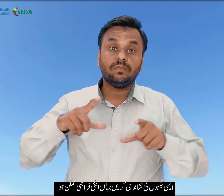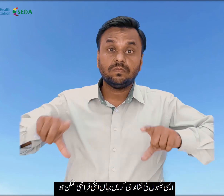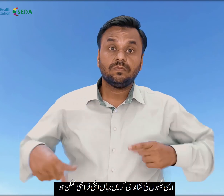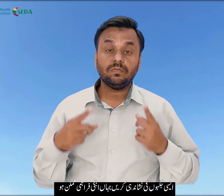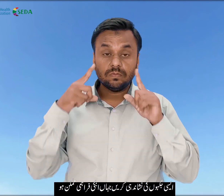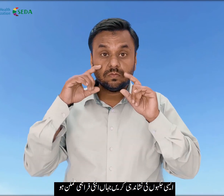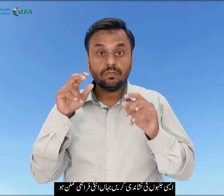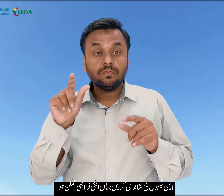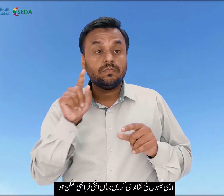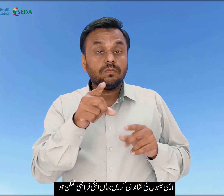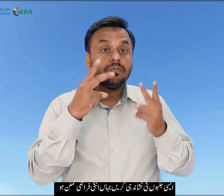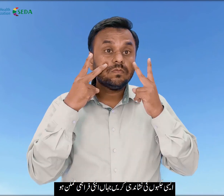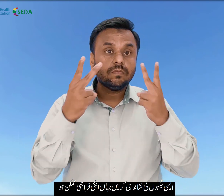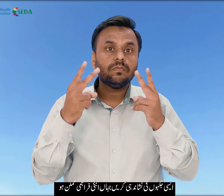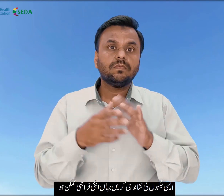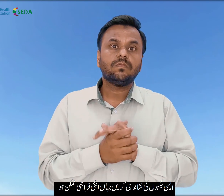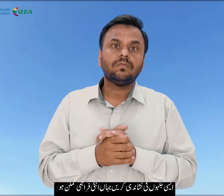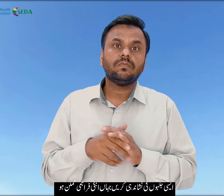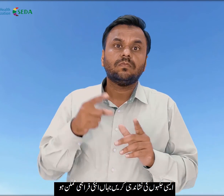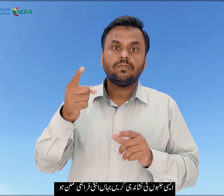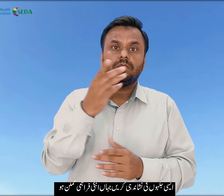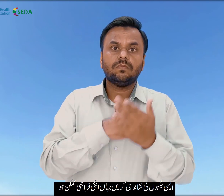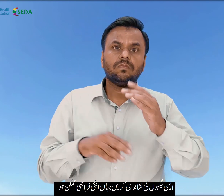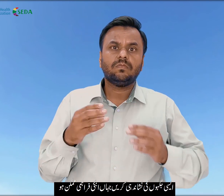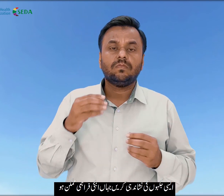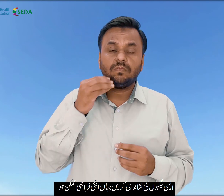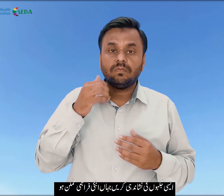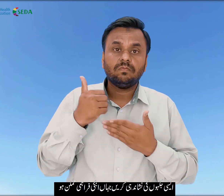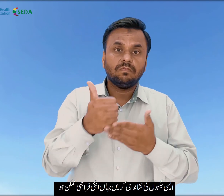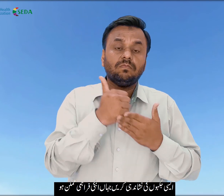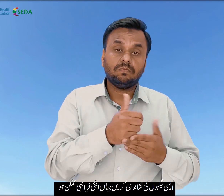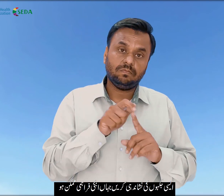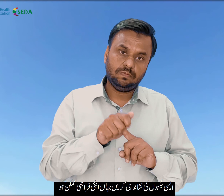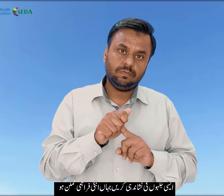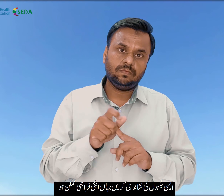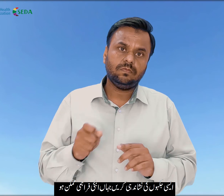ایسی جگہوں کی نشاندہی کریں جہاں ان کی فراہمی ممکن ہو۔